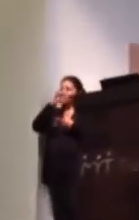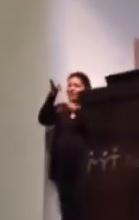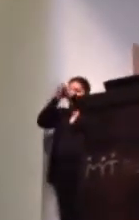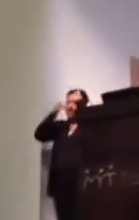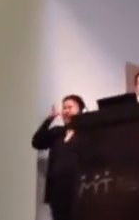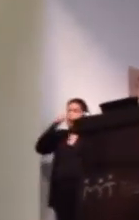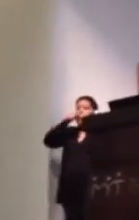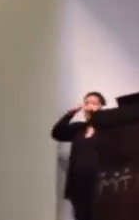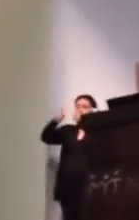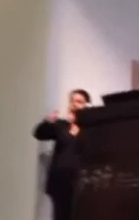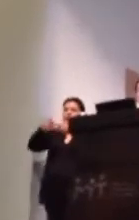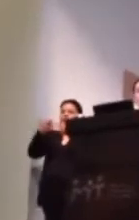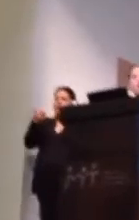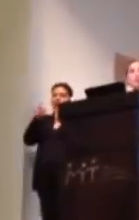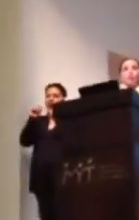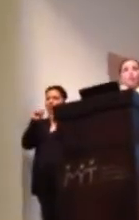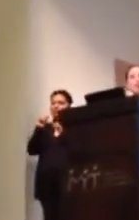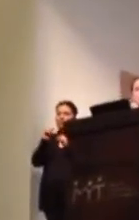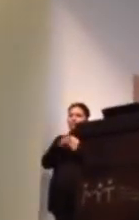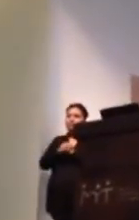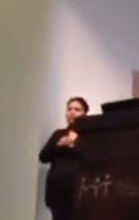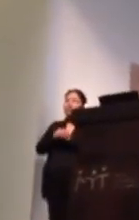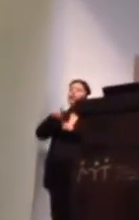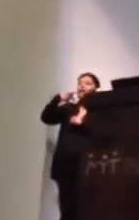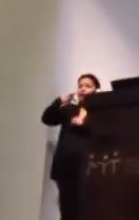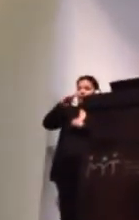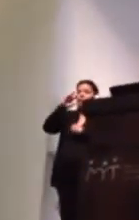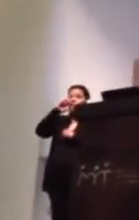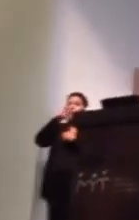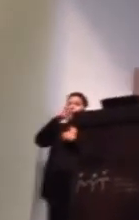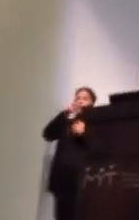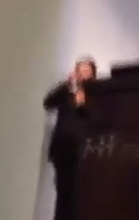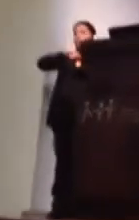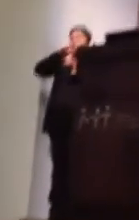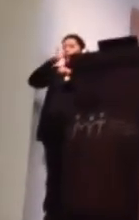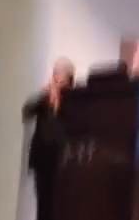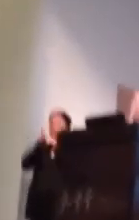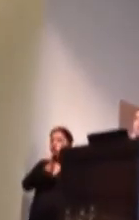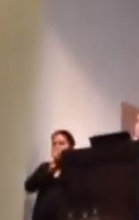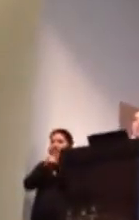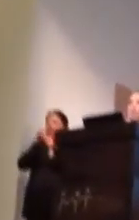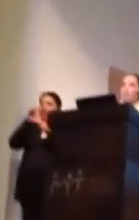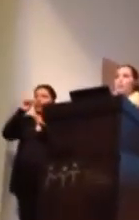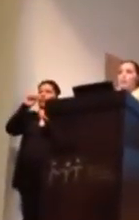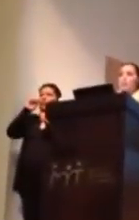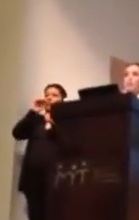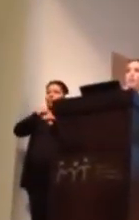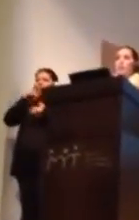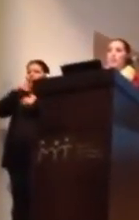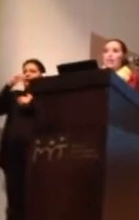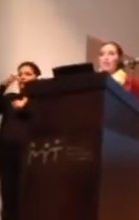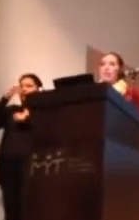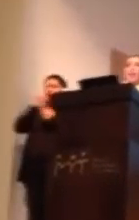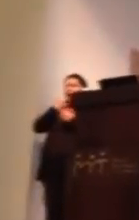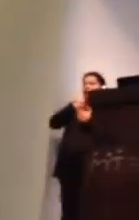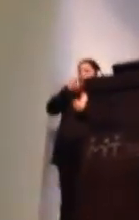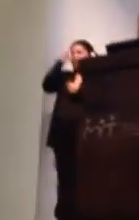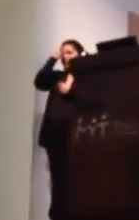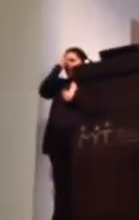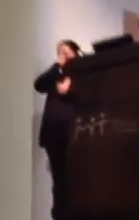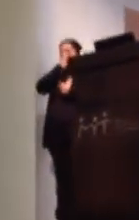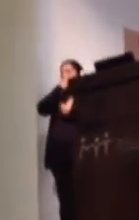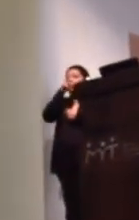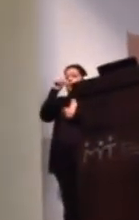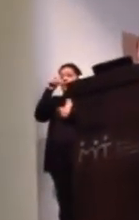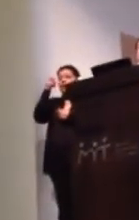quiere decir esto que los niños no pueden aprender. Lo que quiero decir con esto es de que nosotros tenemos la responsabilidad de